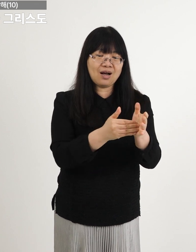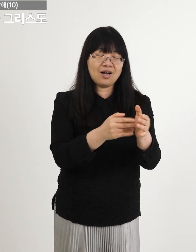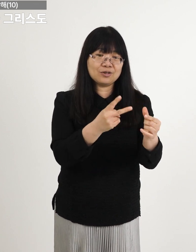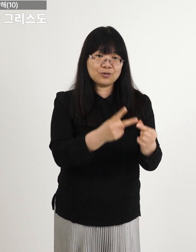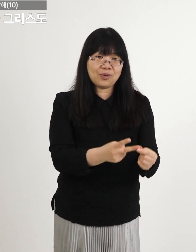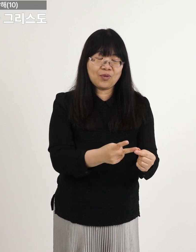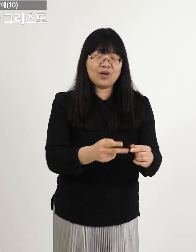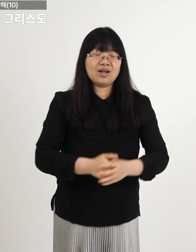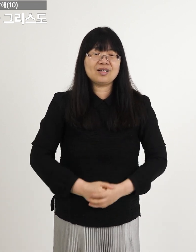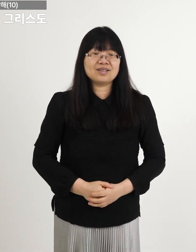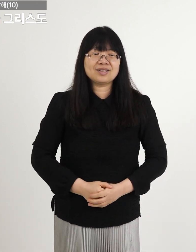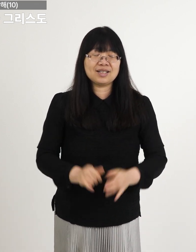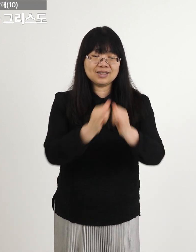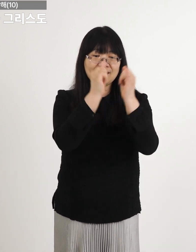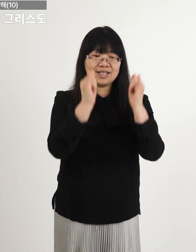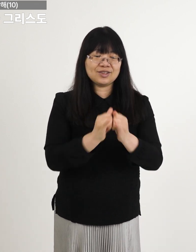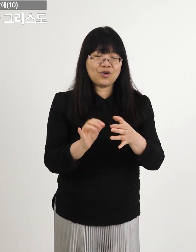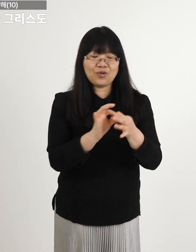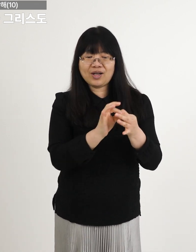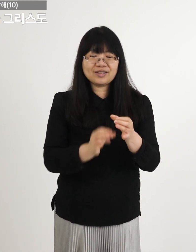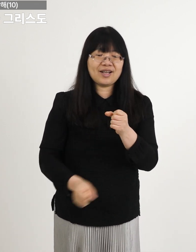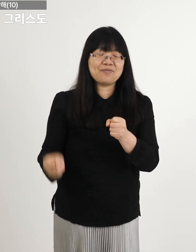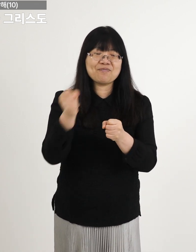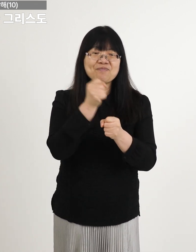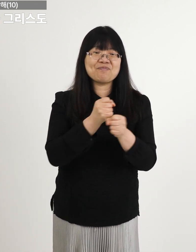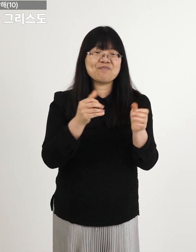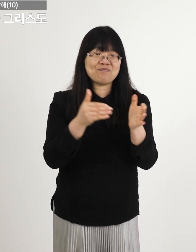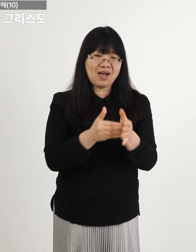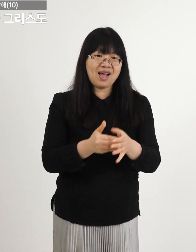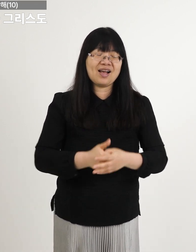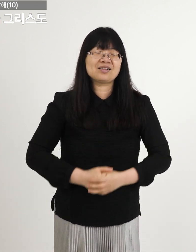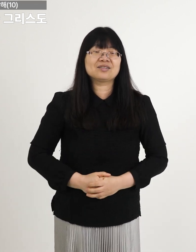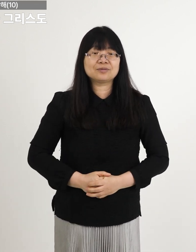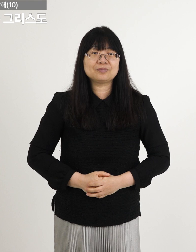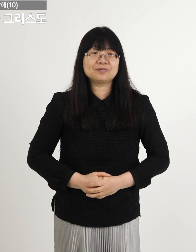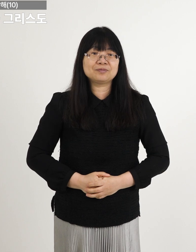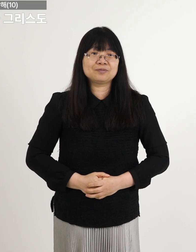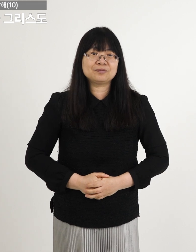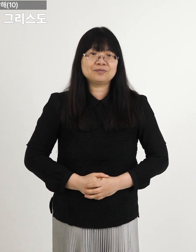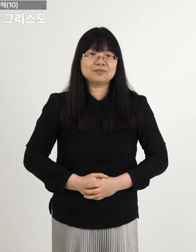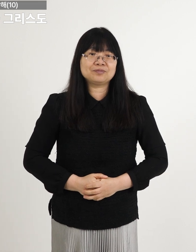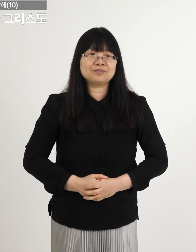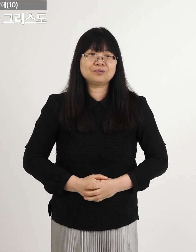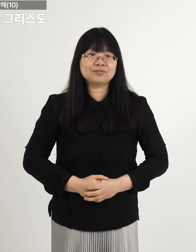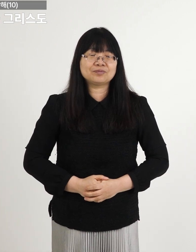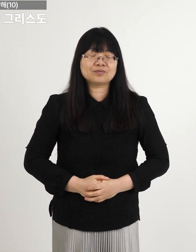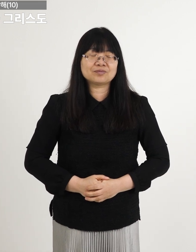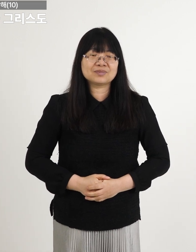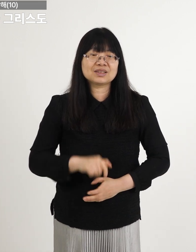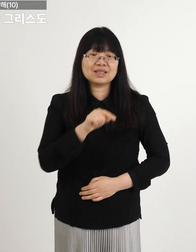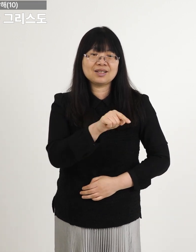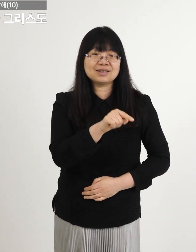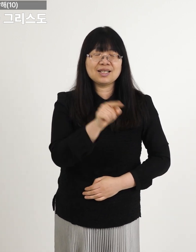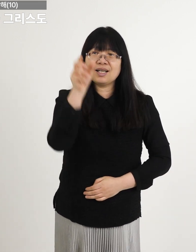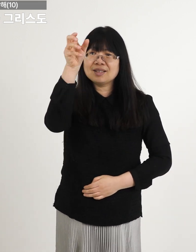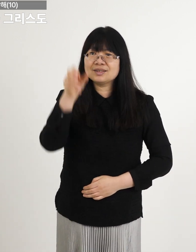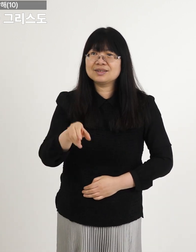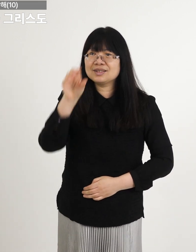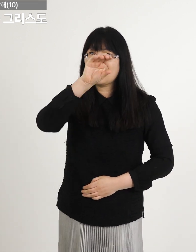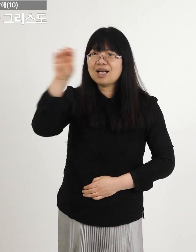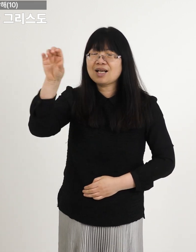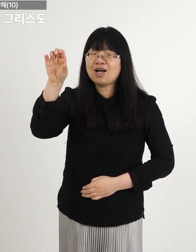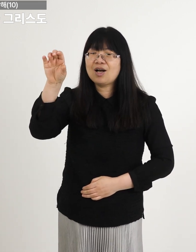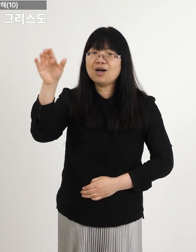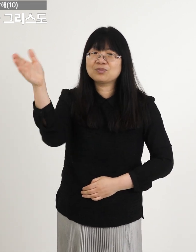번째는 사회적 관계, 이웃과의 관계가 회복이 됐어요. 이것이 십자가에서